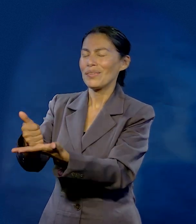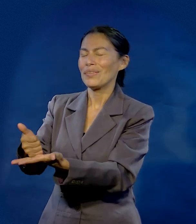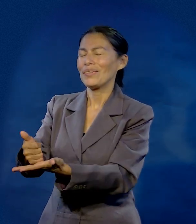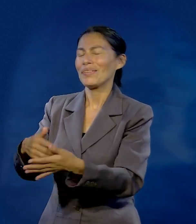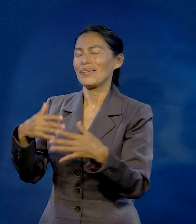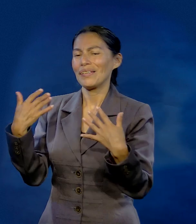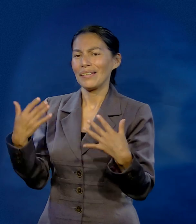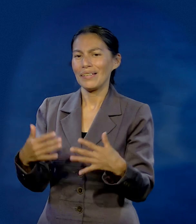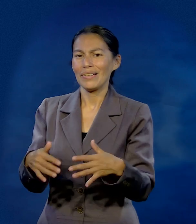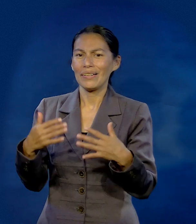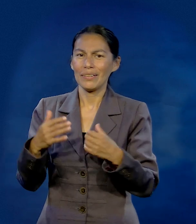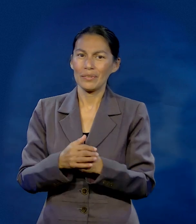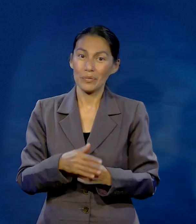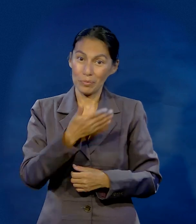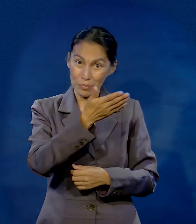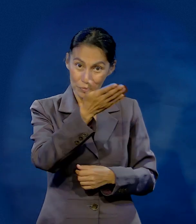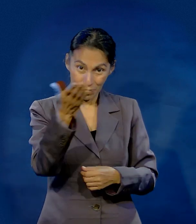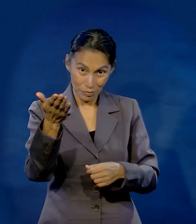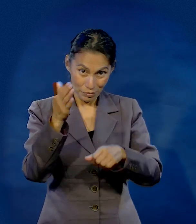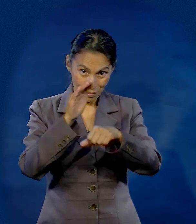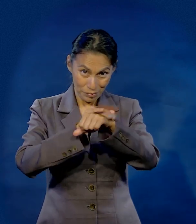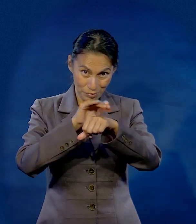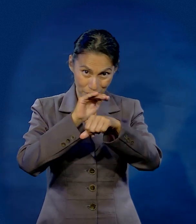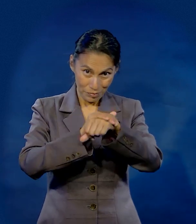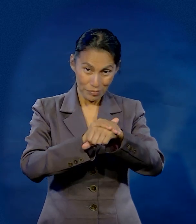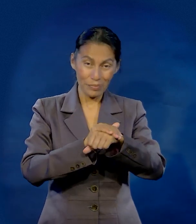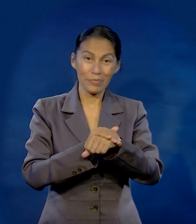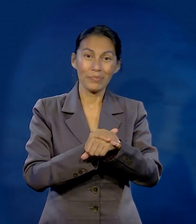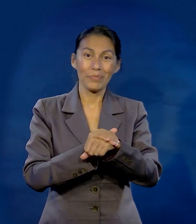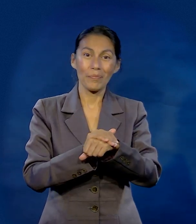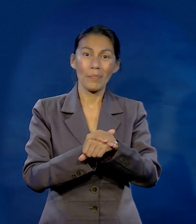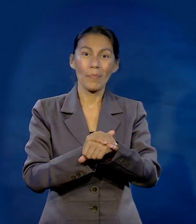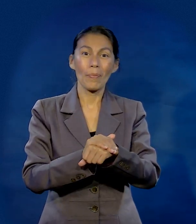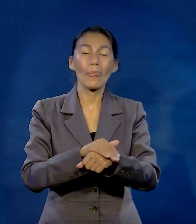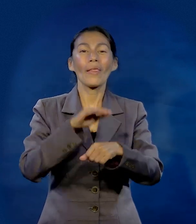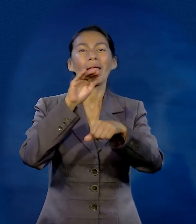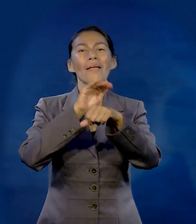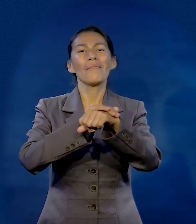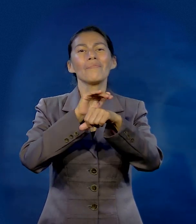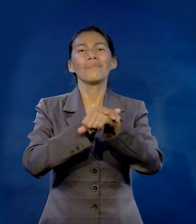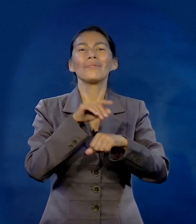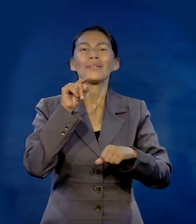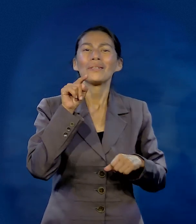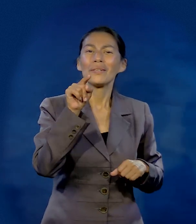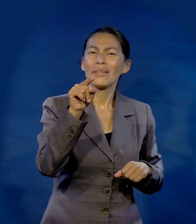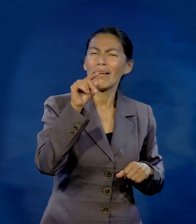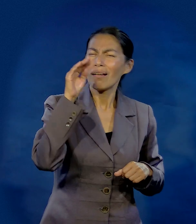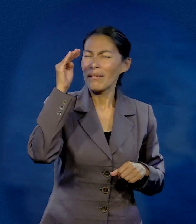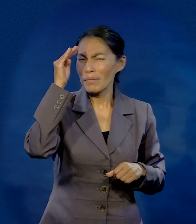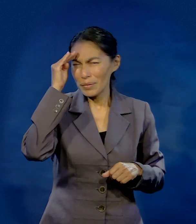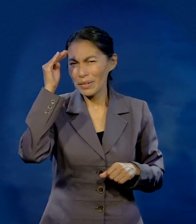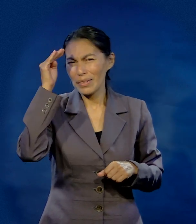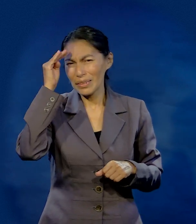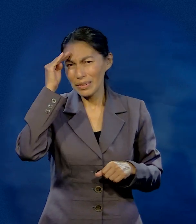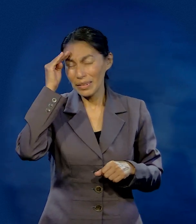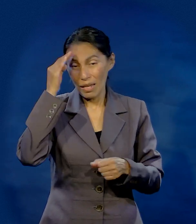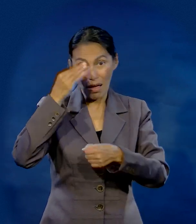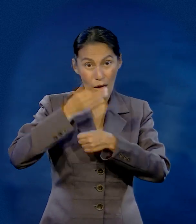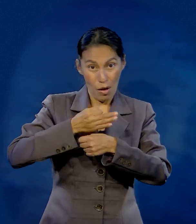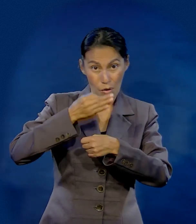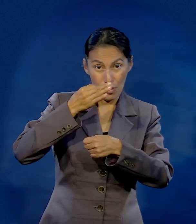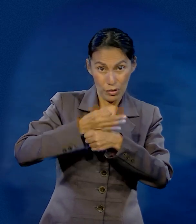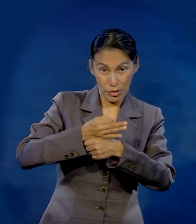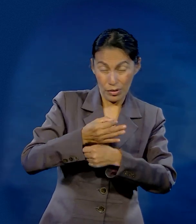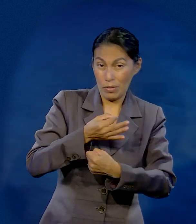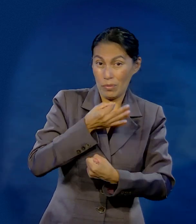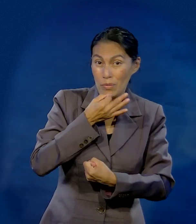su voluntad él te ayudará ahora para